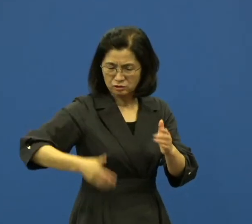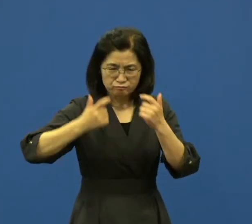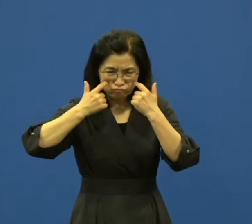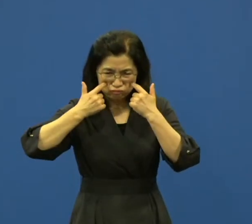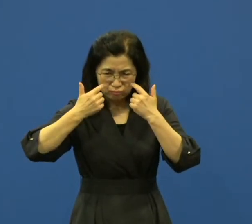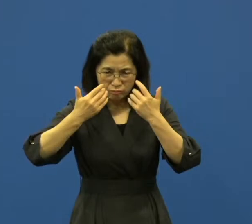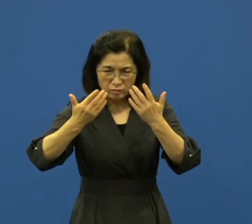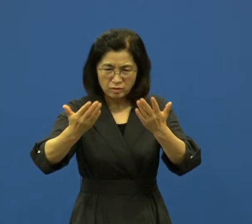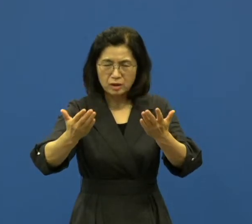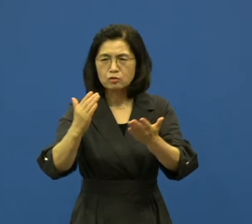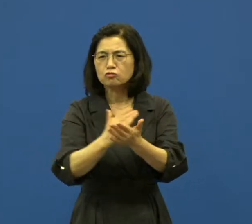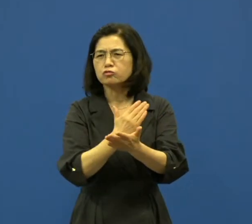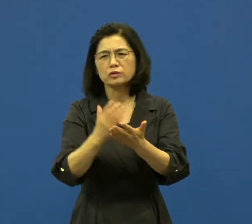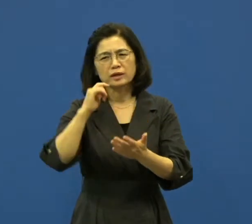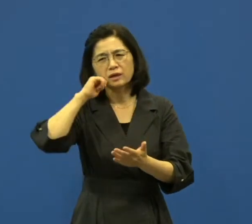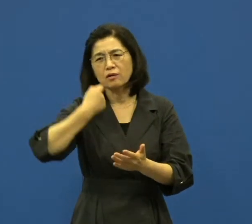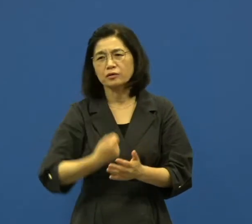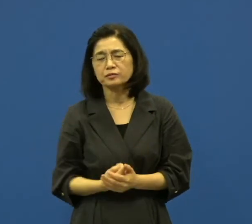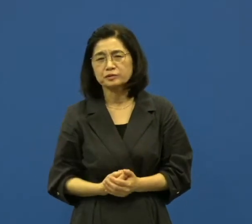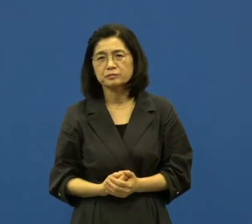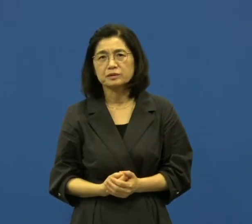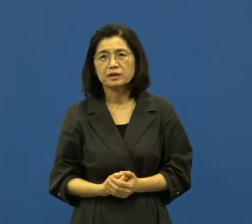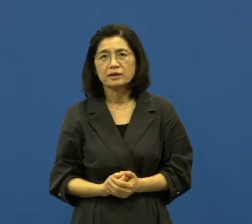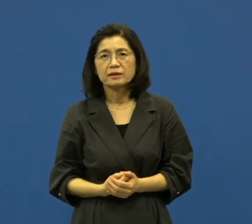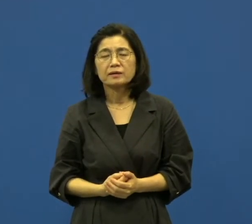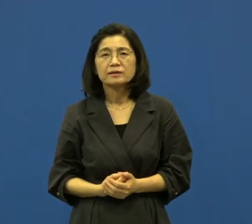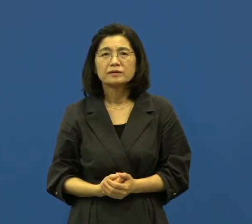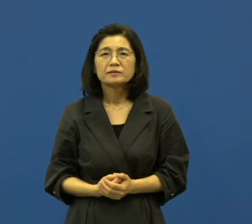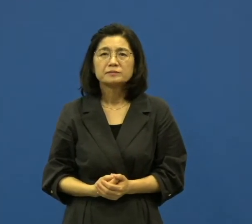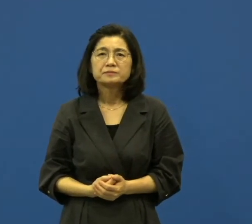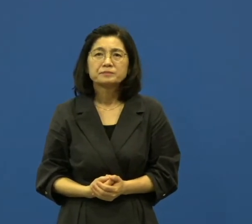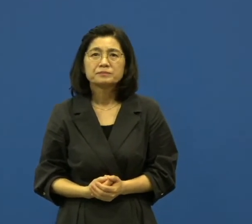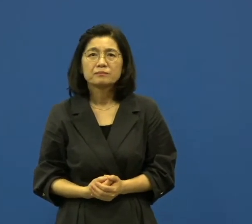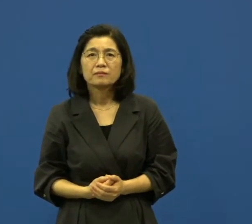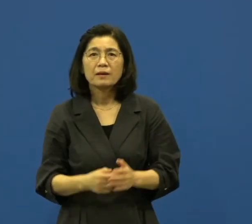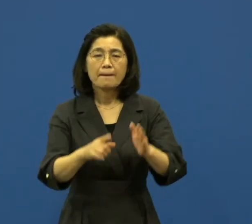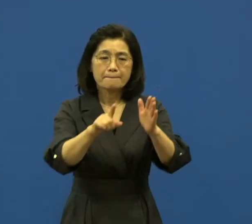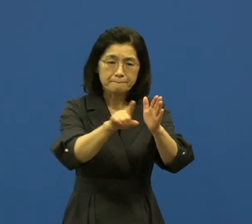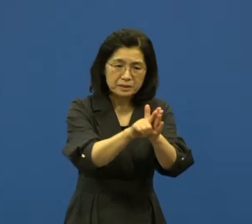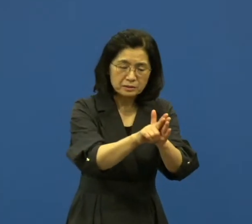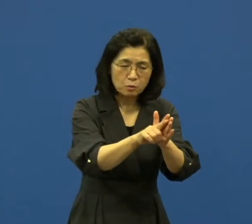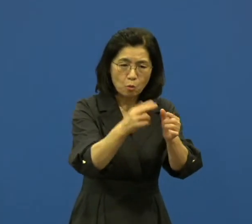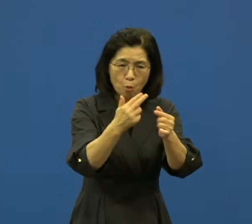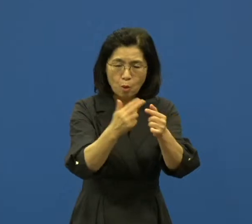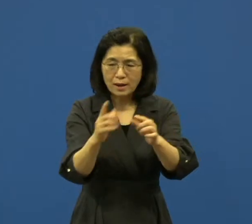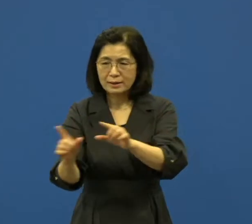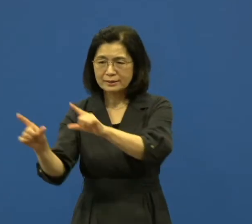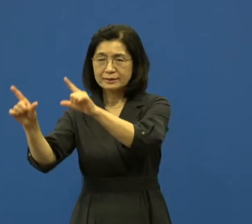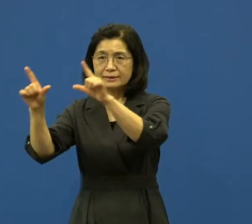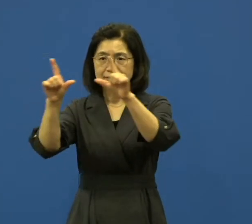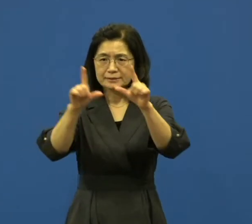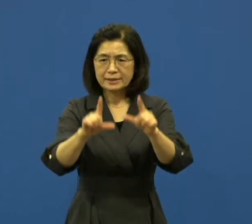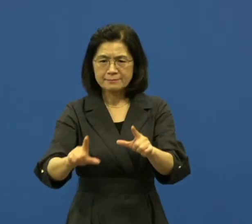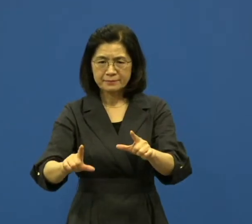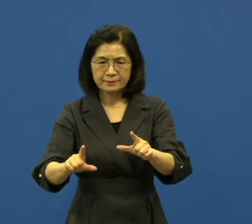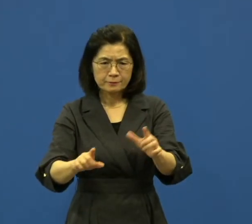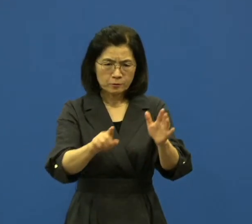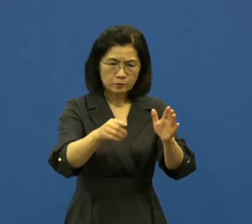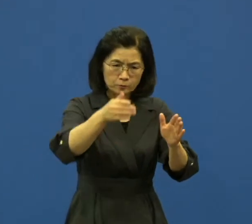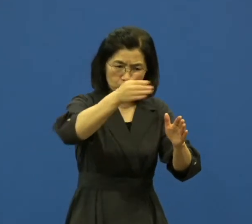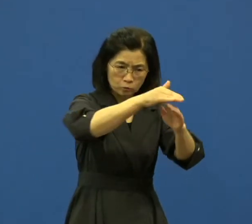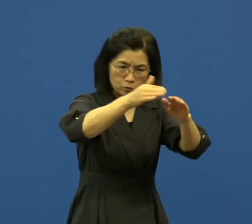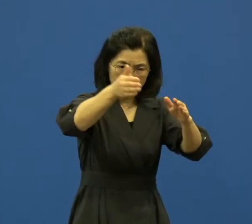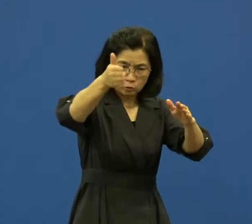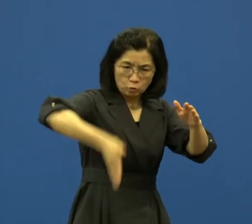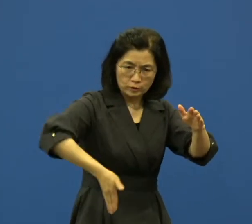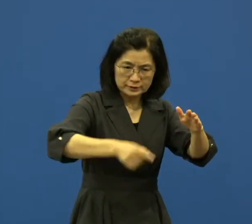여러분, 우리가 일상에서 믿음의 결단을 하면 긴장감이 좀 돕니다. 믿음과 삶이 딱딱, 믿음과 현실이